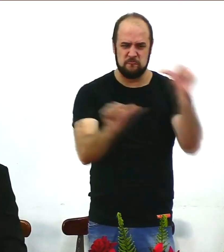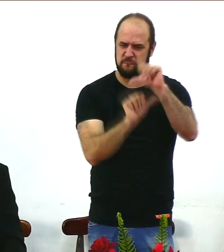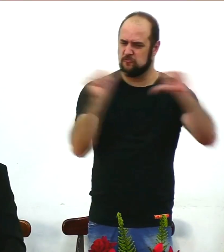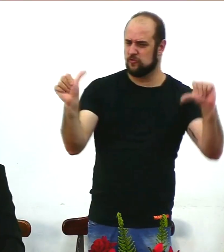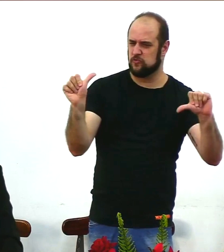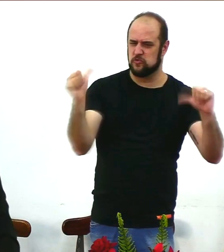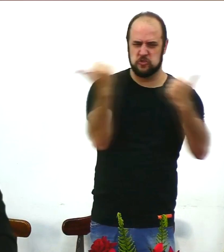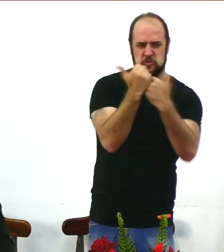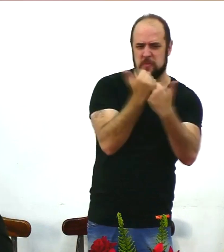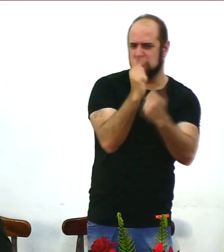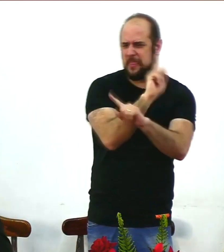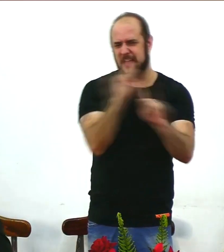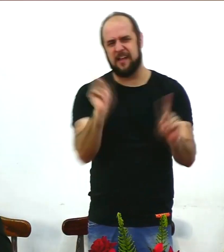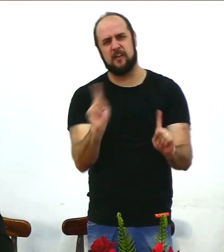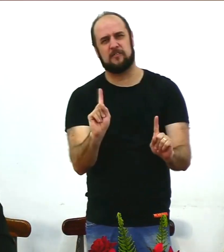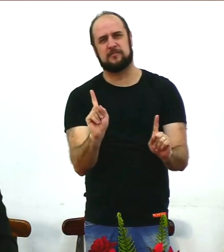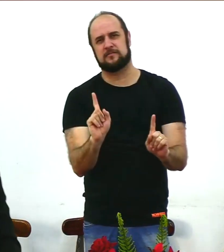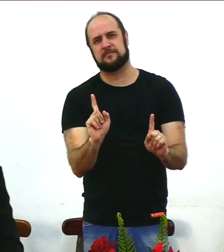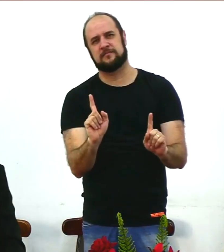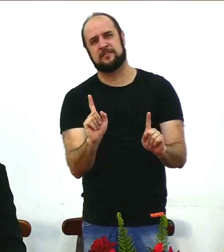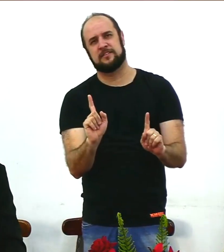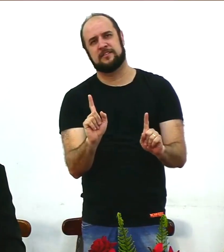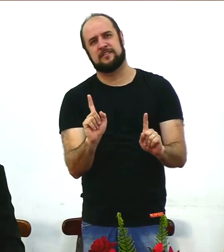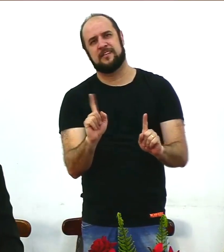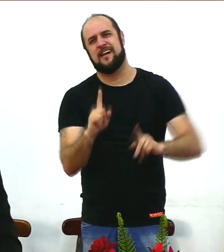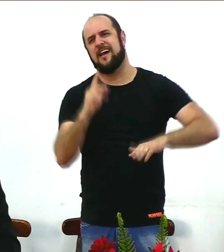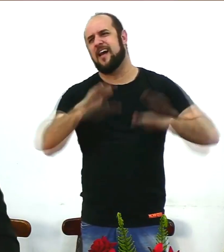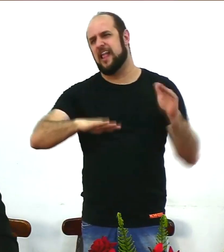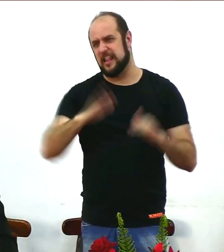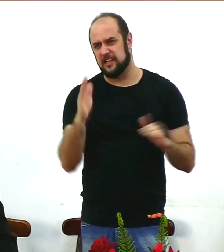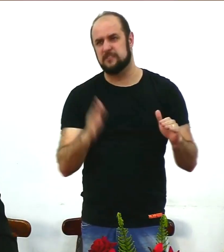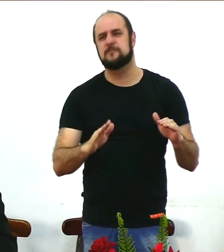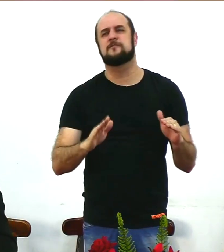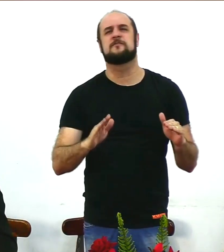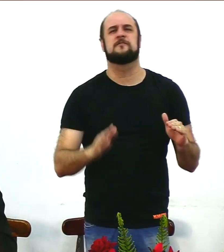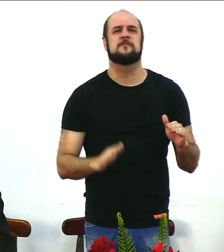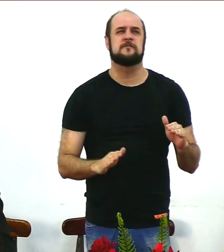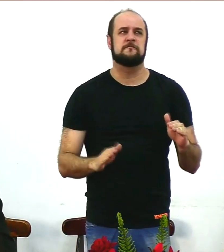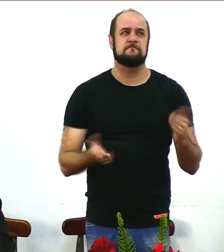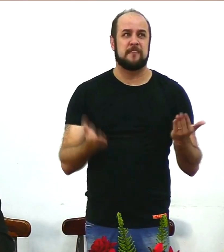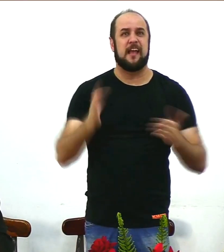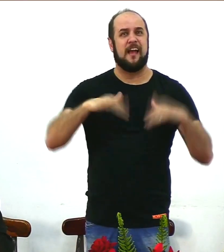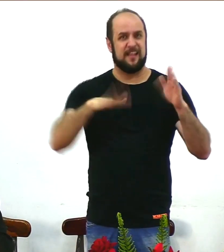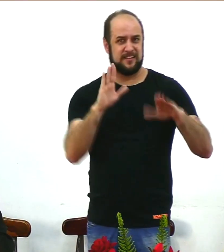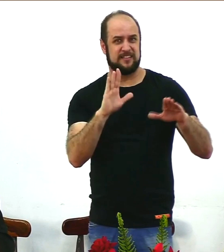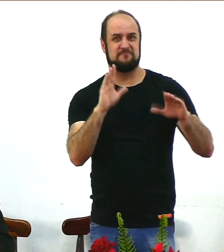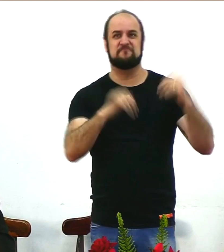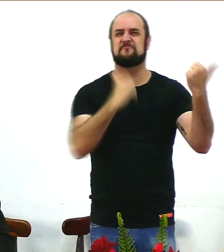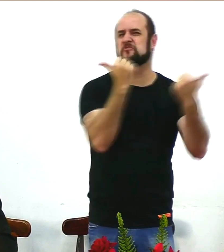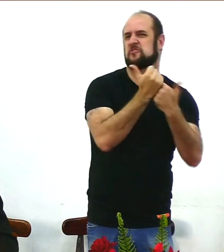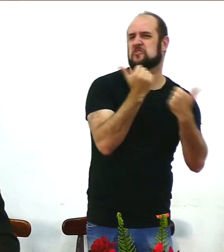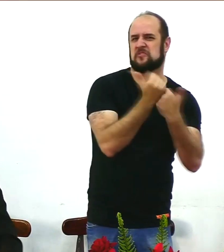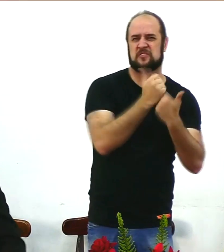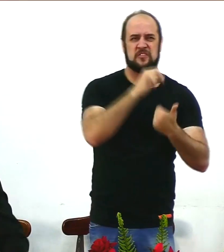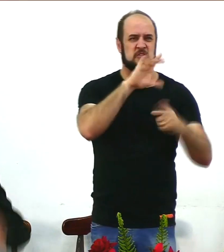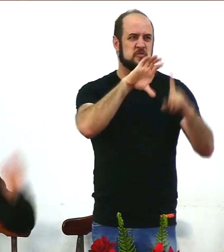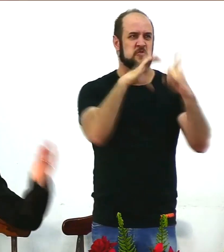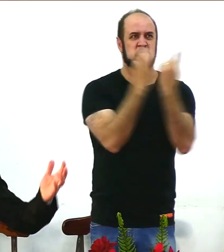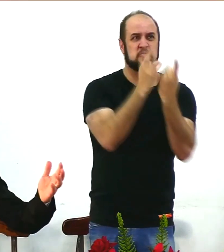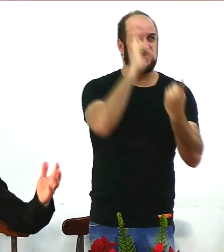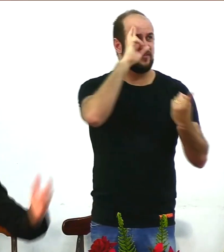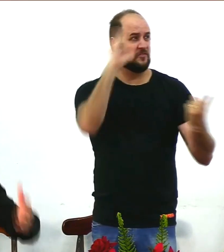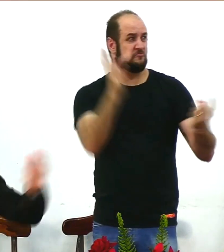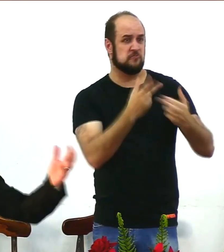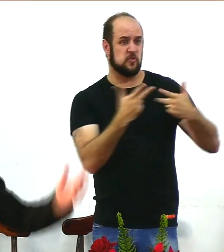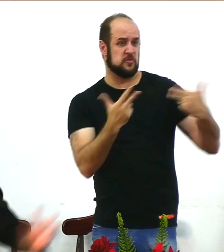Senhor aquilo que é do Senhor aqui desse jeito? É a primeira pergunta que o salmista